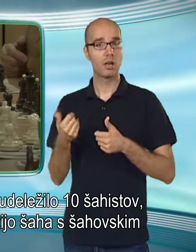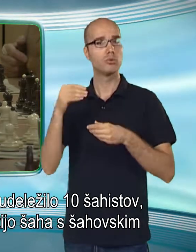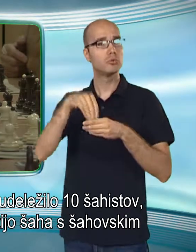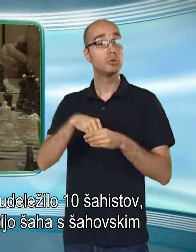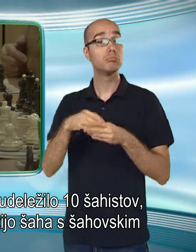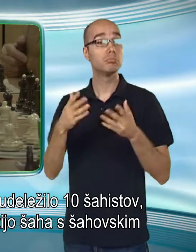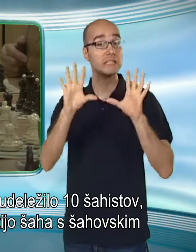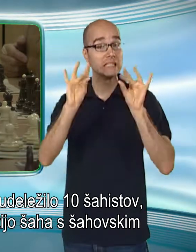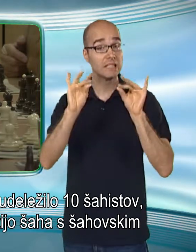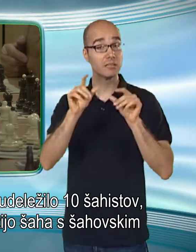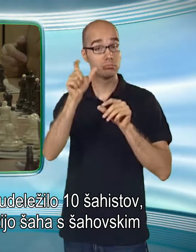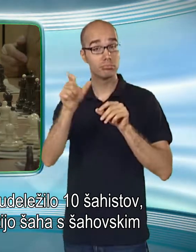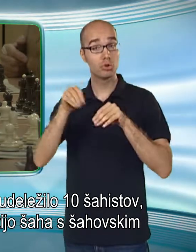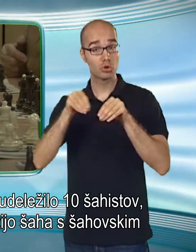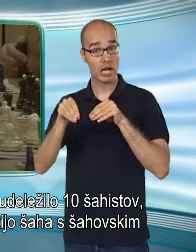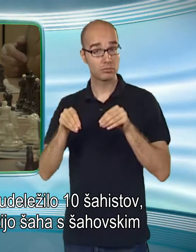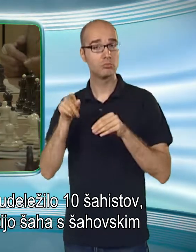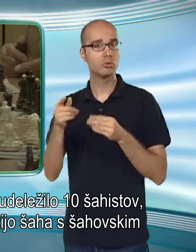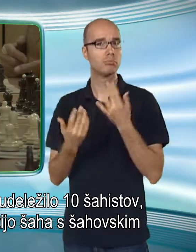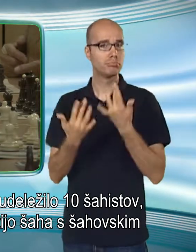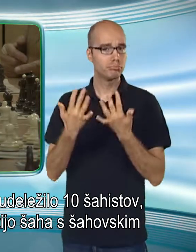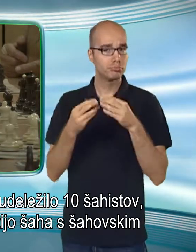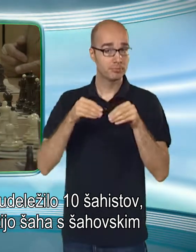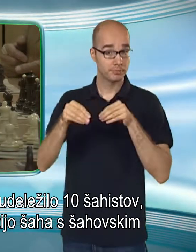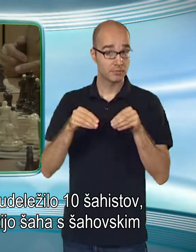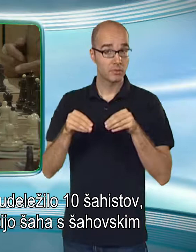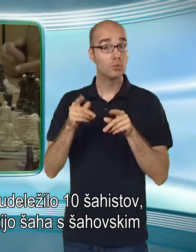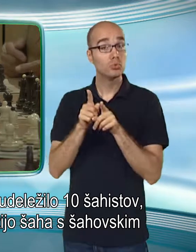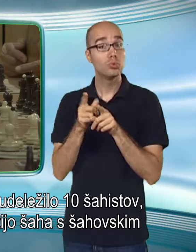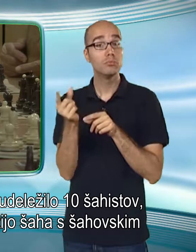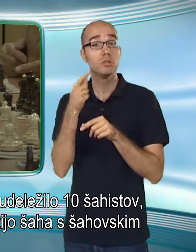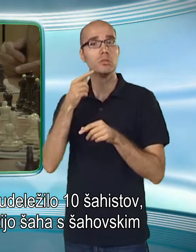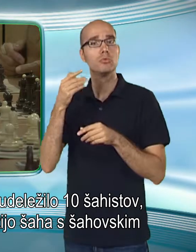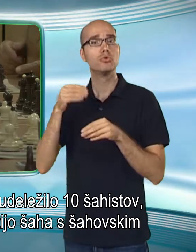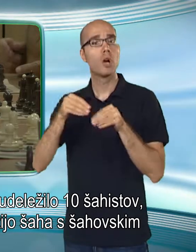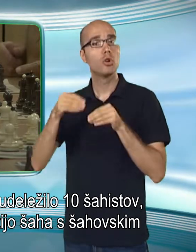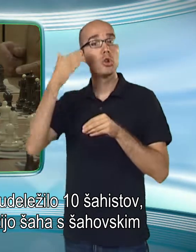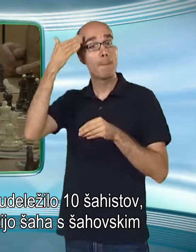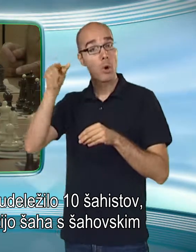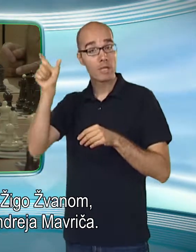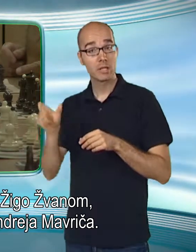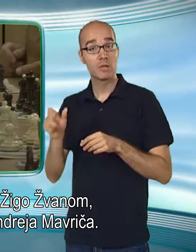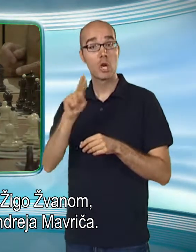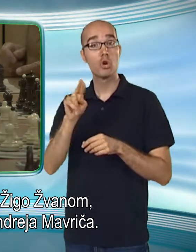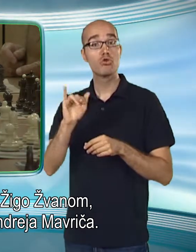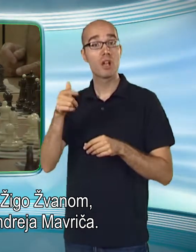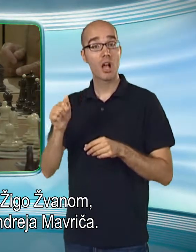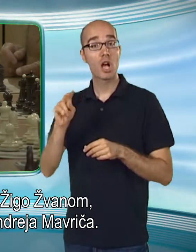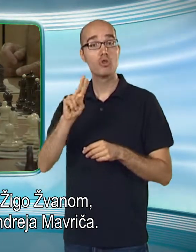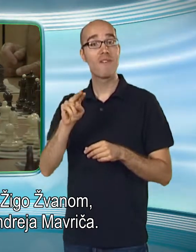Simultanke se je udeležilo 10 šahistov, ki so odigrali partijo šaha s šahovskim mojstrom Žigo Žvanom,